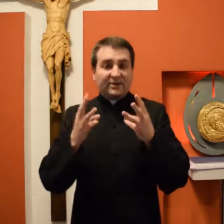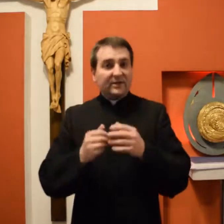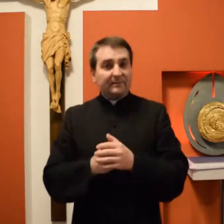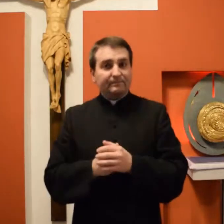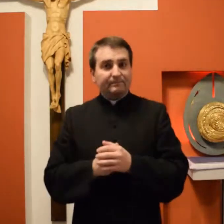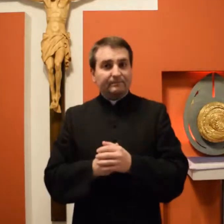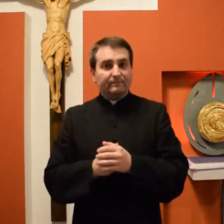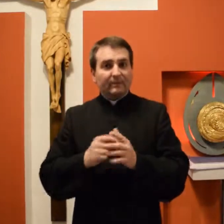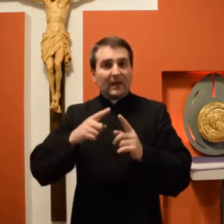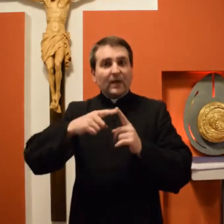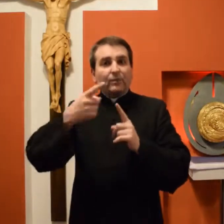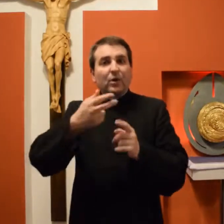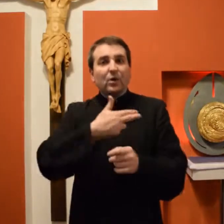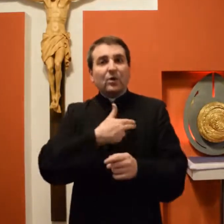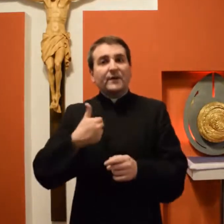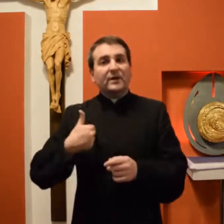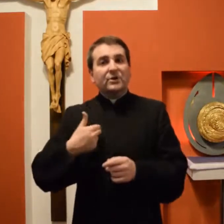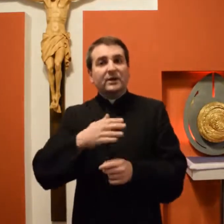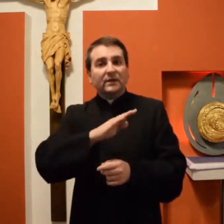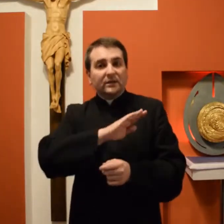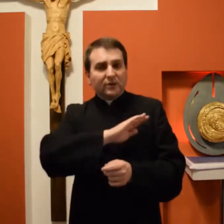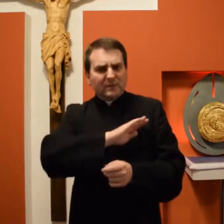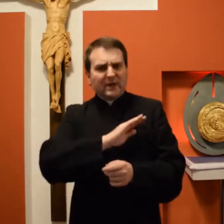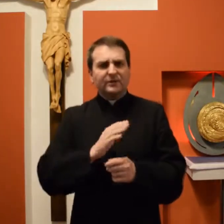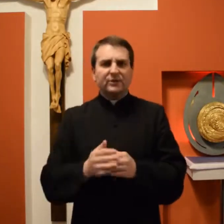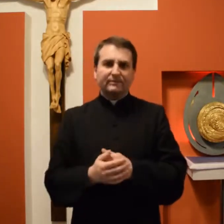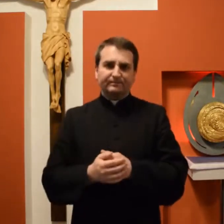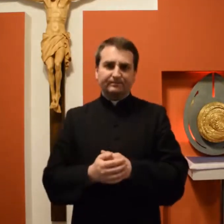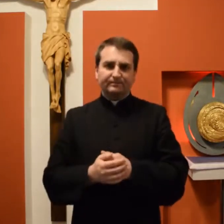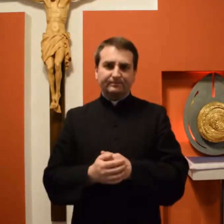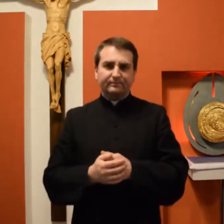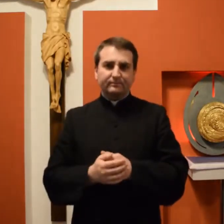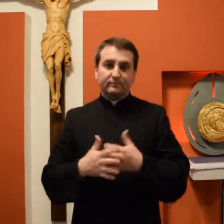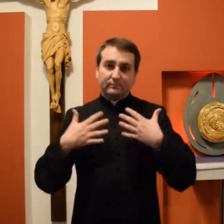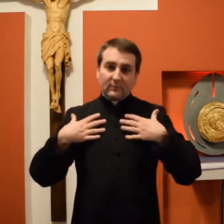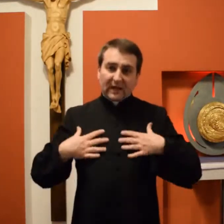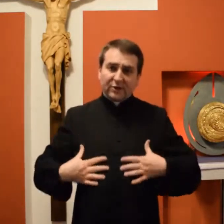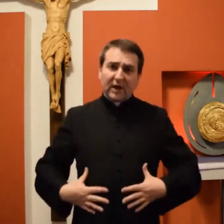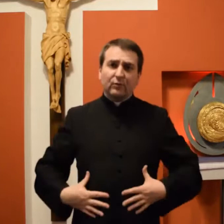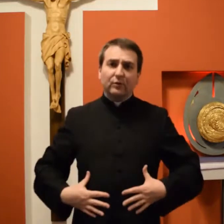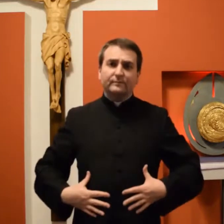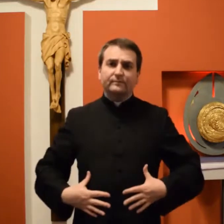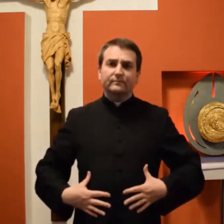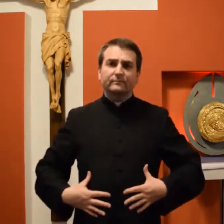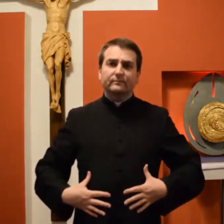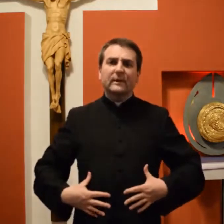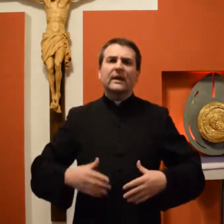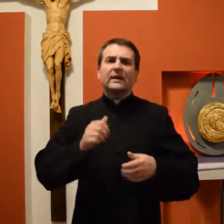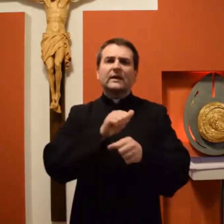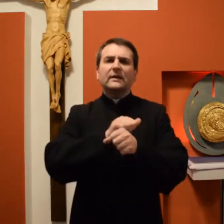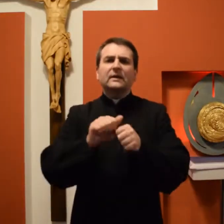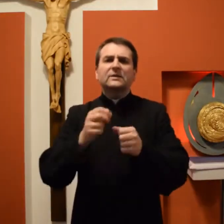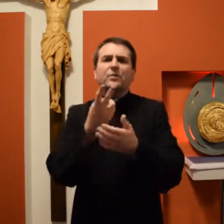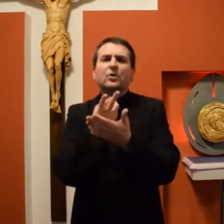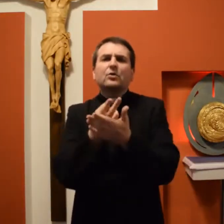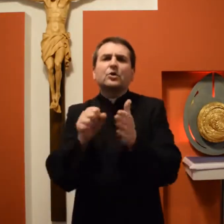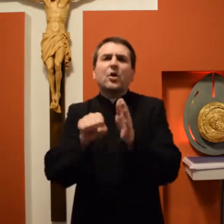Ważne, po naszej śmierci ciało jest położone